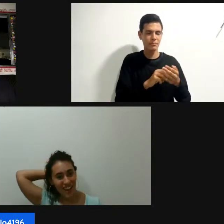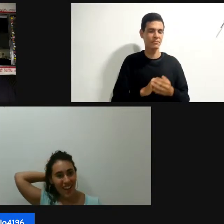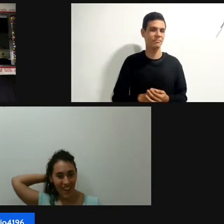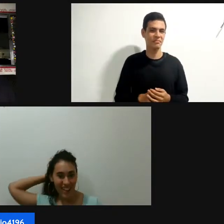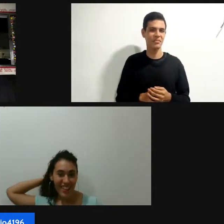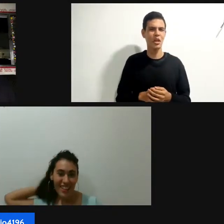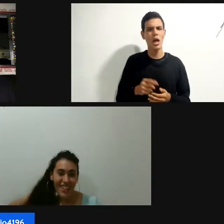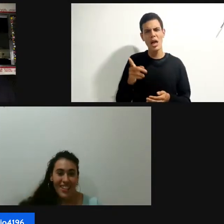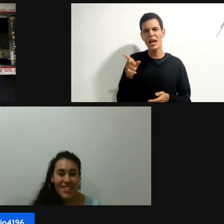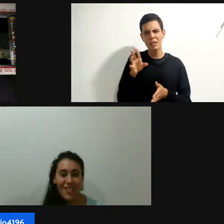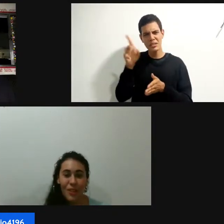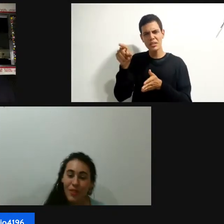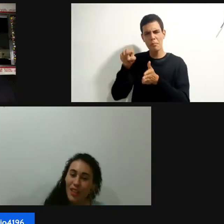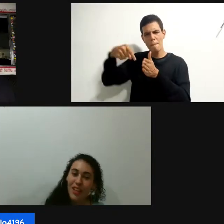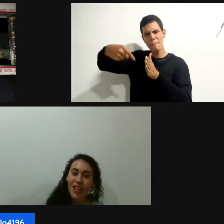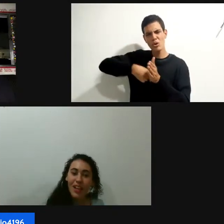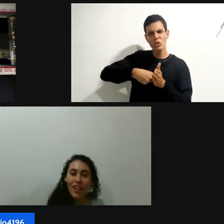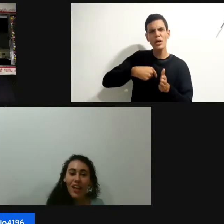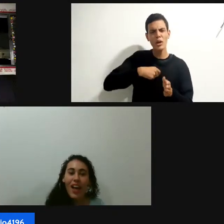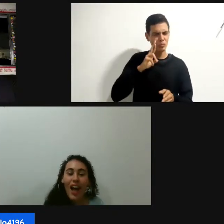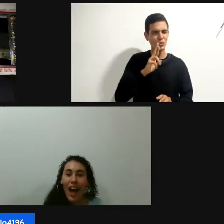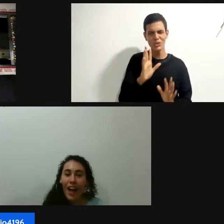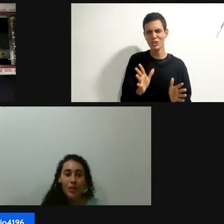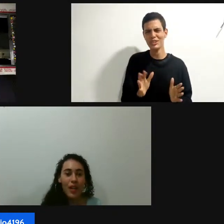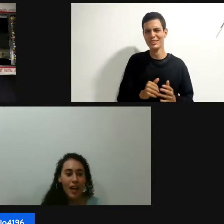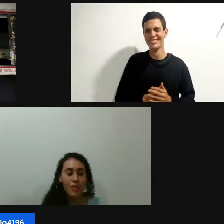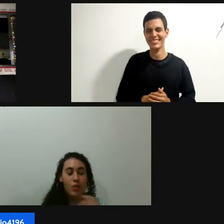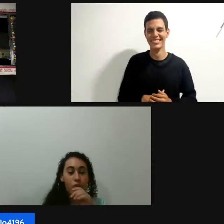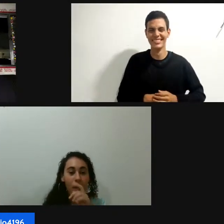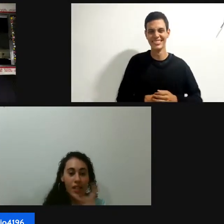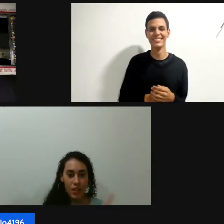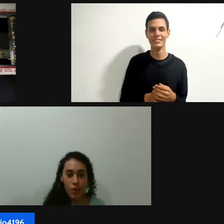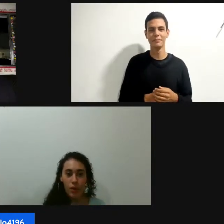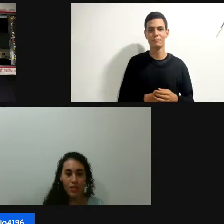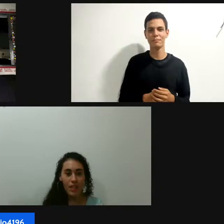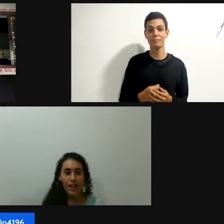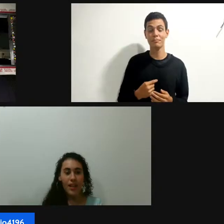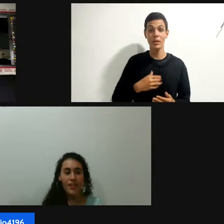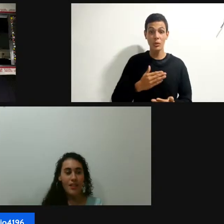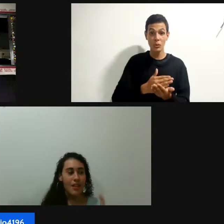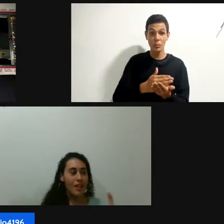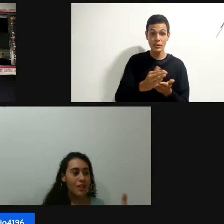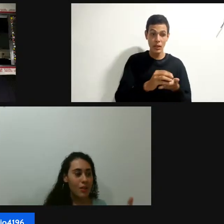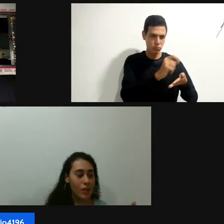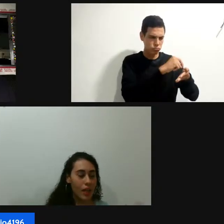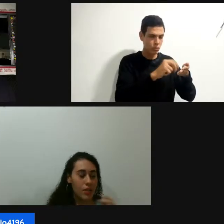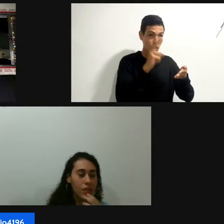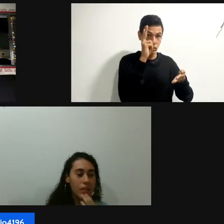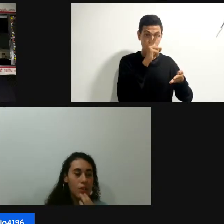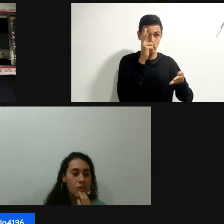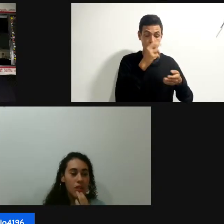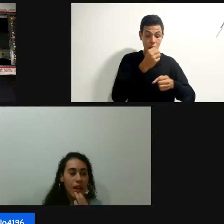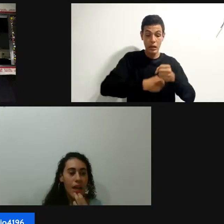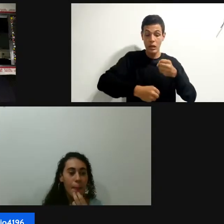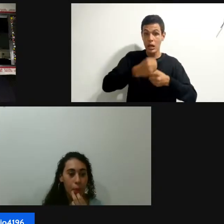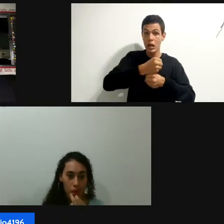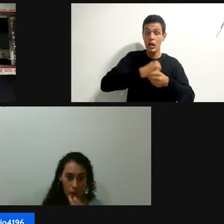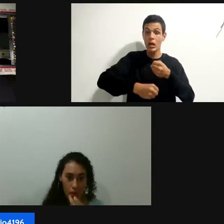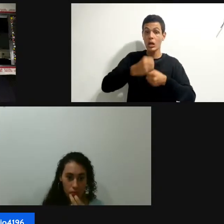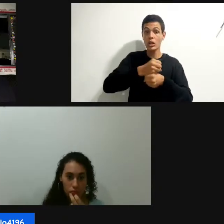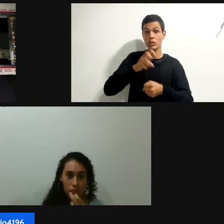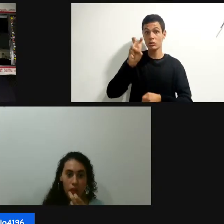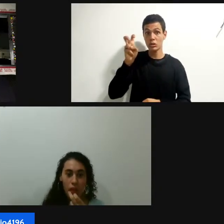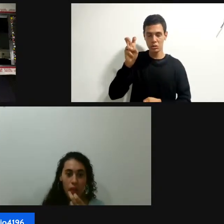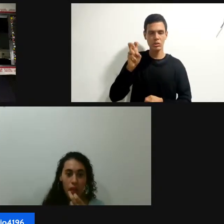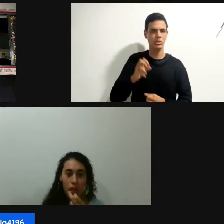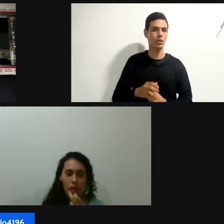rotativa. Isso. Aí, no caso, foi há 5 anos atrás. No caso, na época,